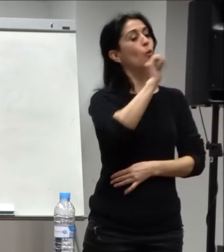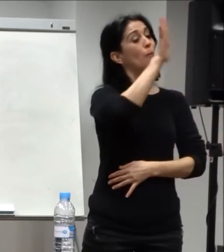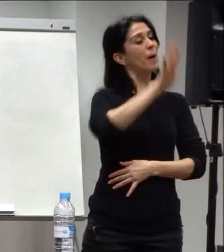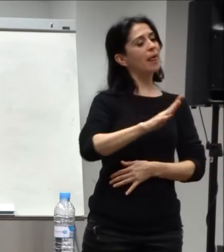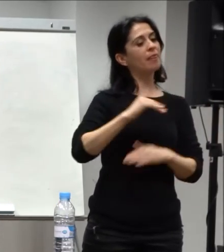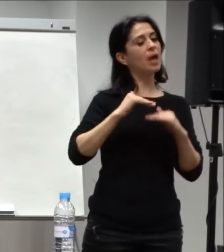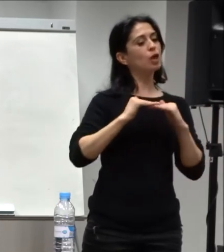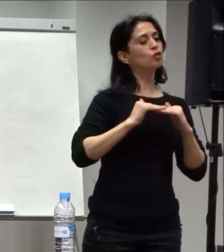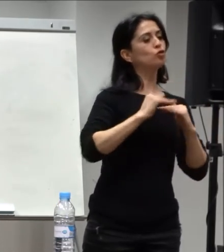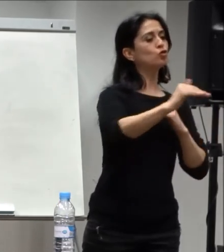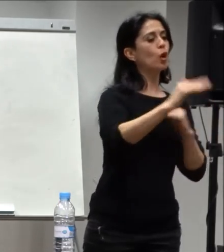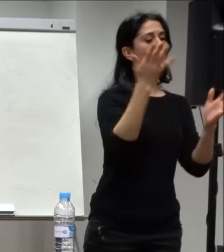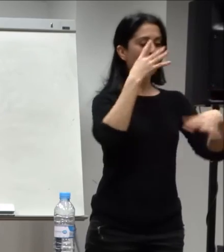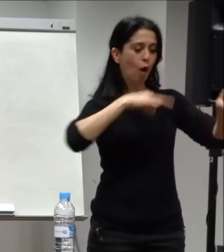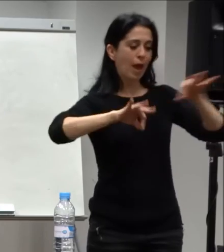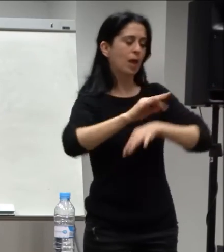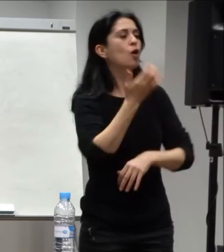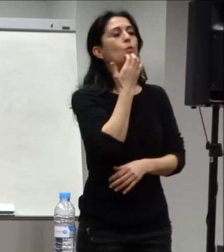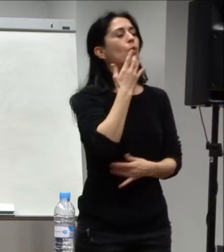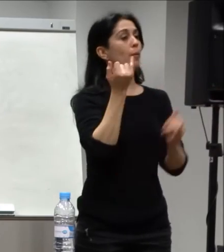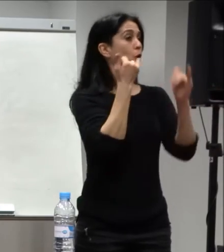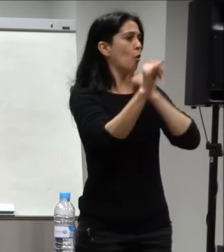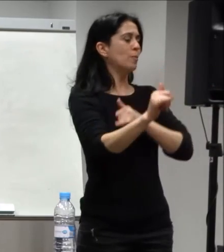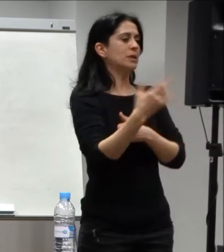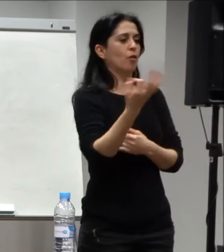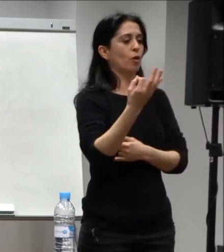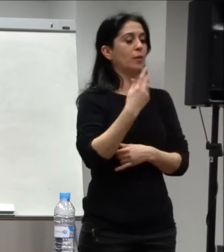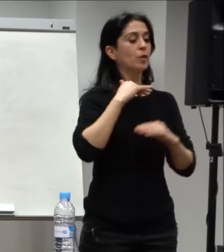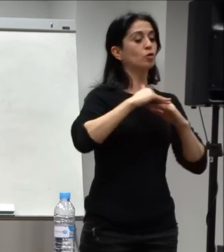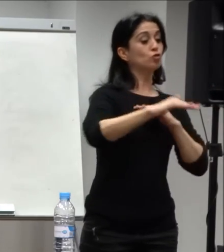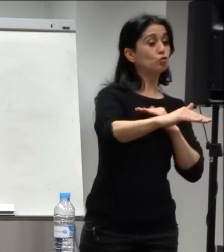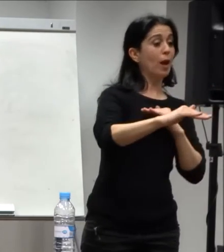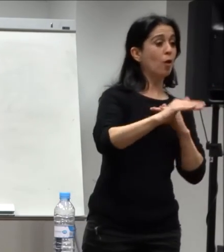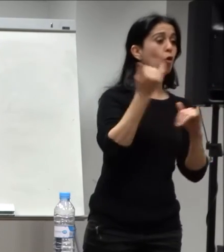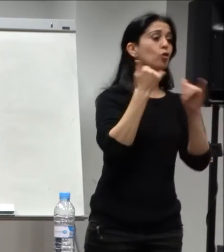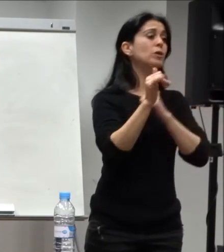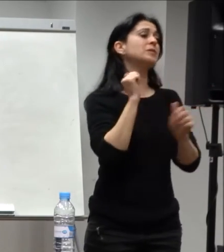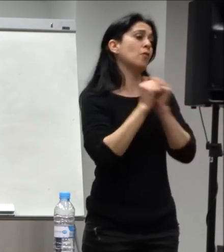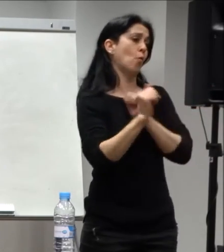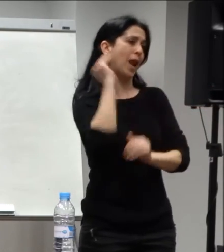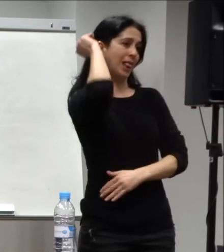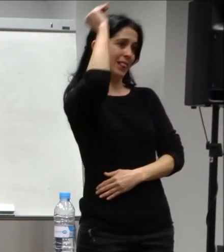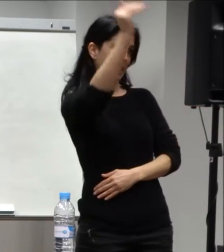ejemplo, una contraprestación al suelo, el techo. Entonces el Supremo dice, hombre,